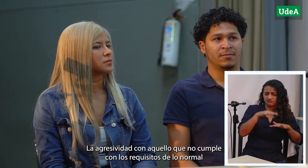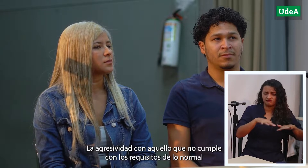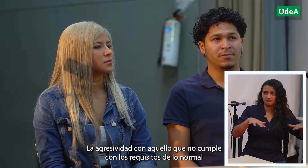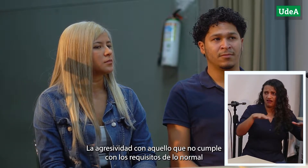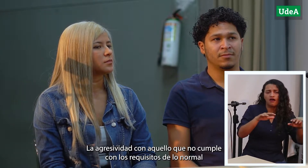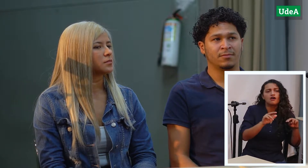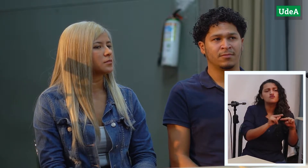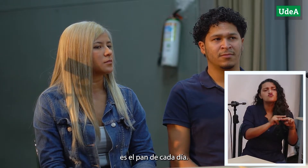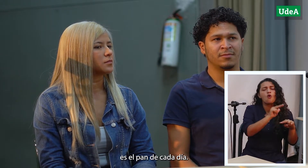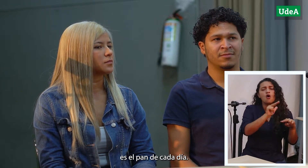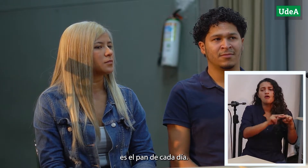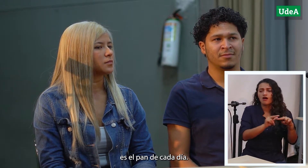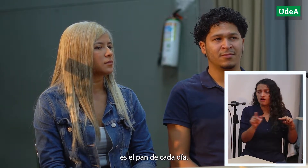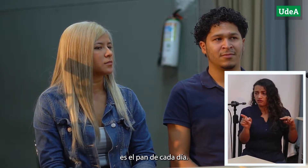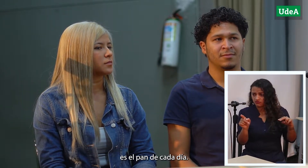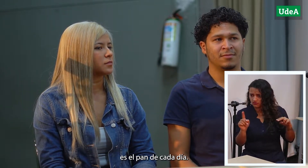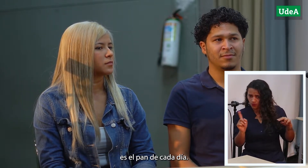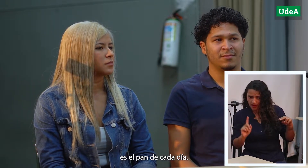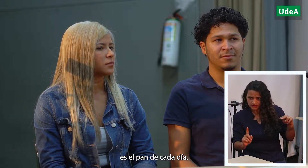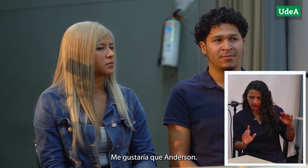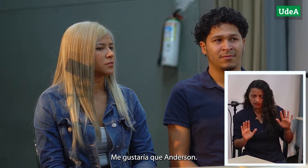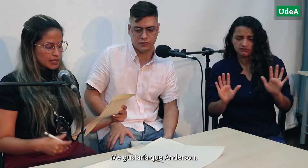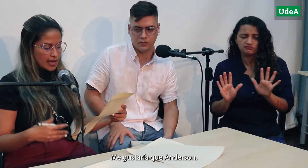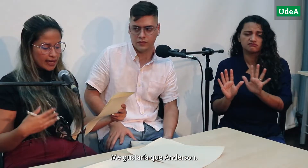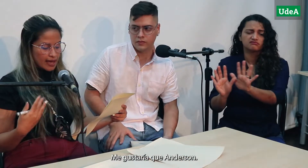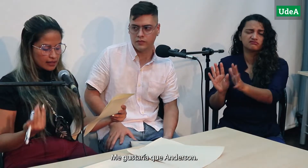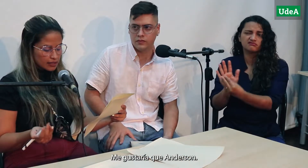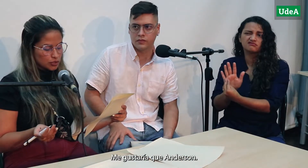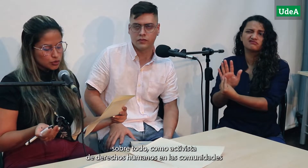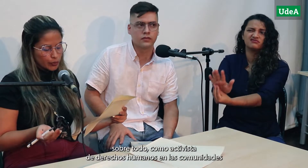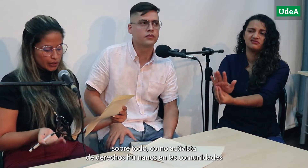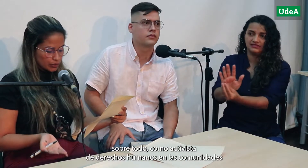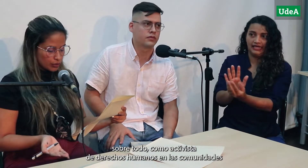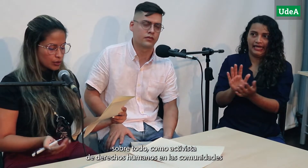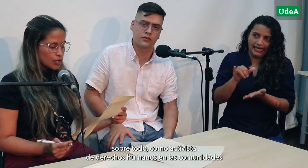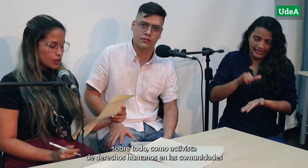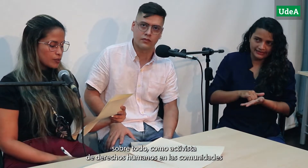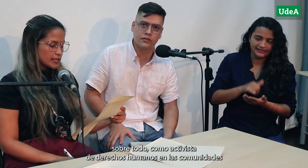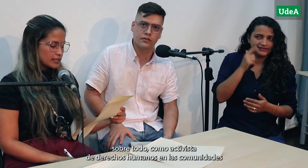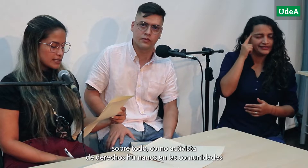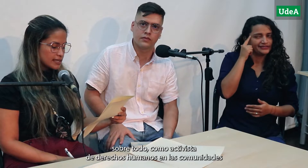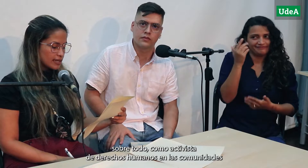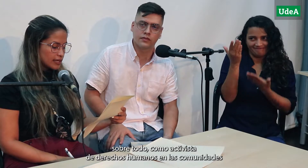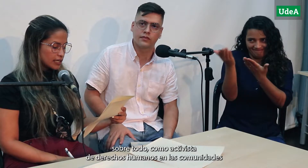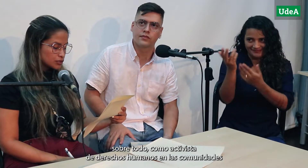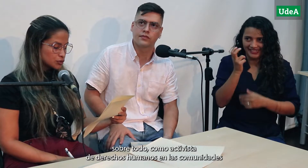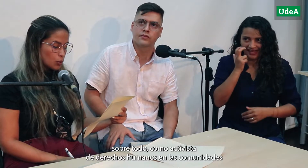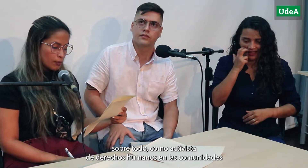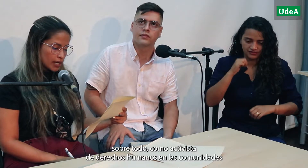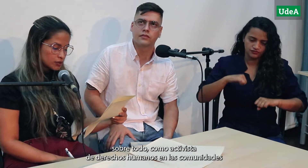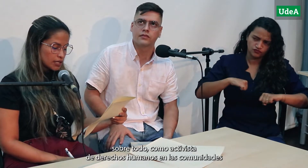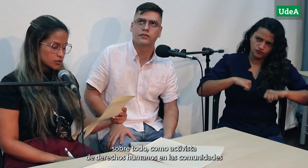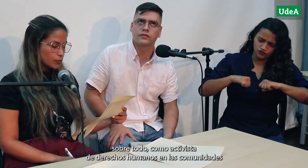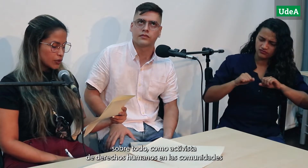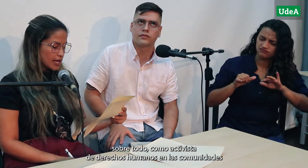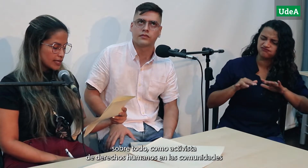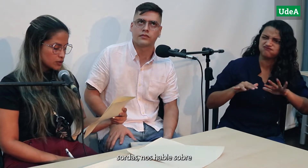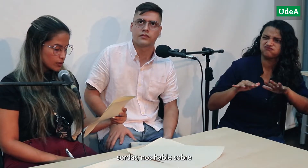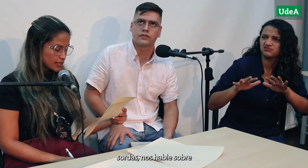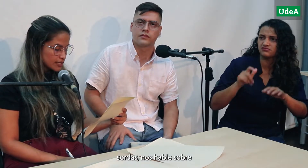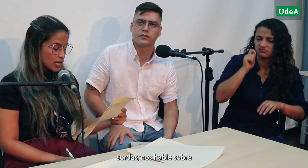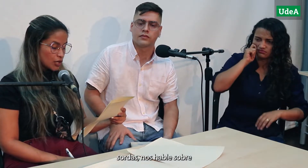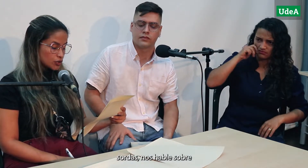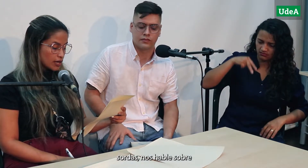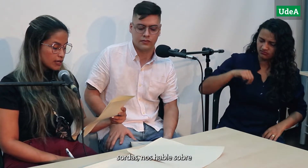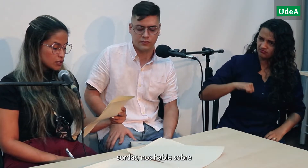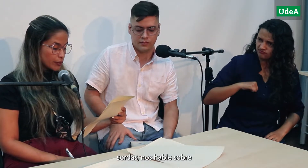requisitos de lo normal es el pan de cada día. Me gustaría que Anderson, sobre todo como activista de derechos humanos en las comunidades